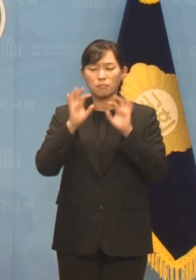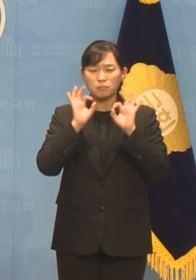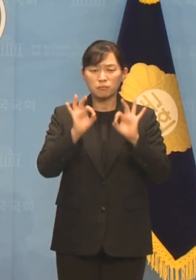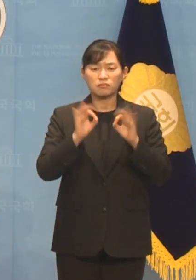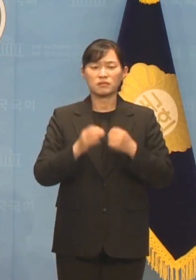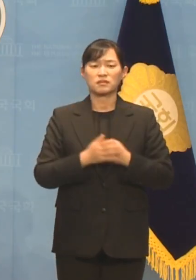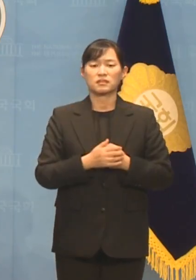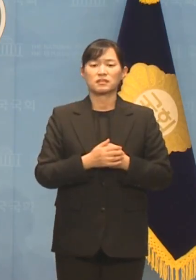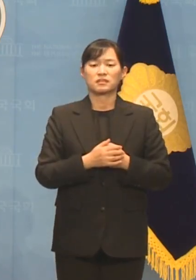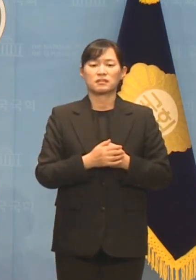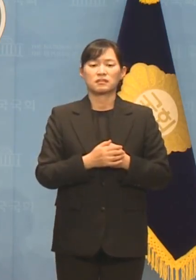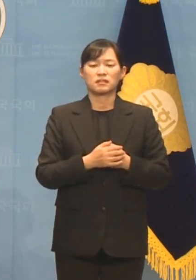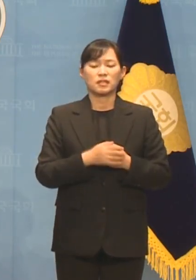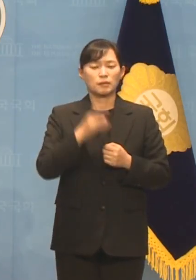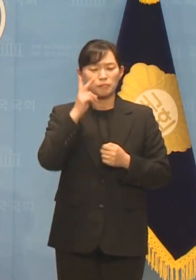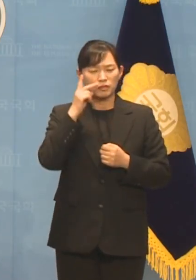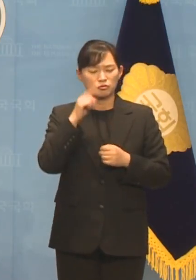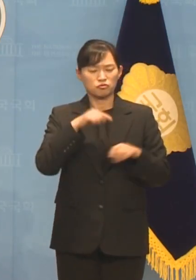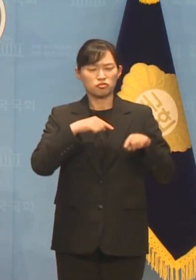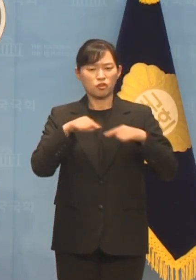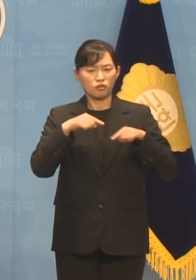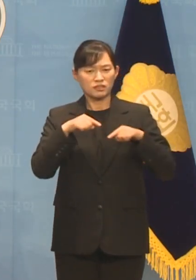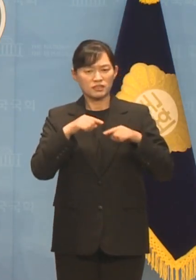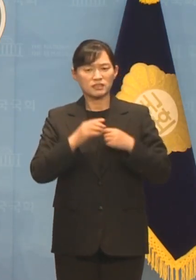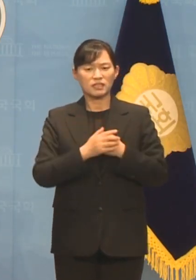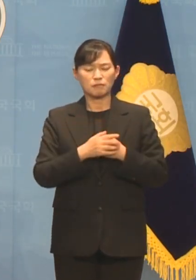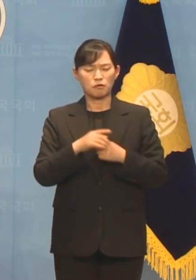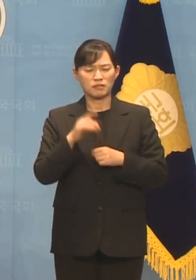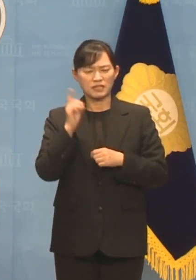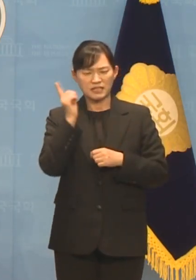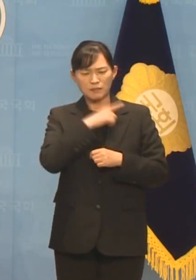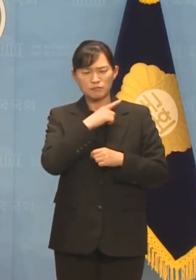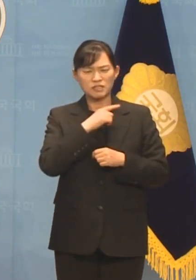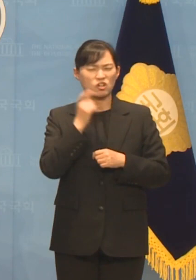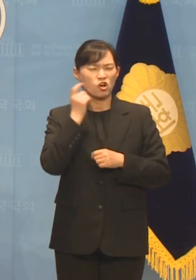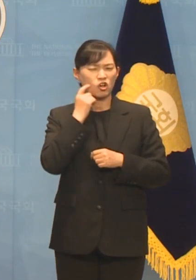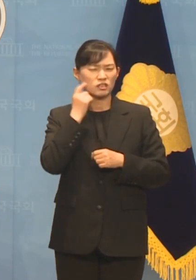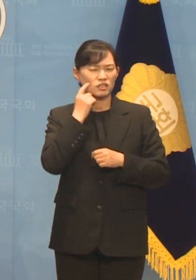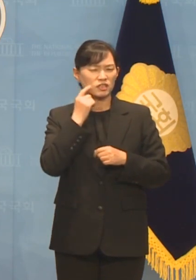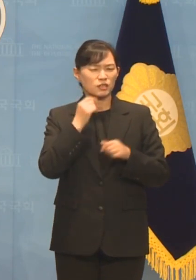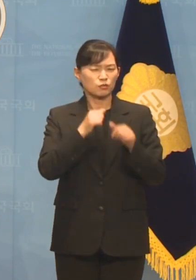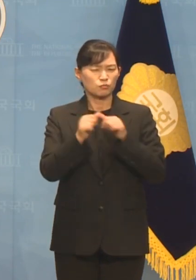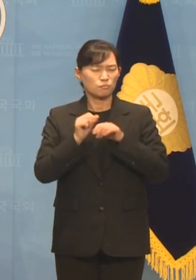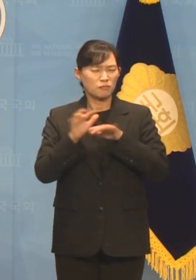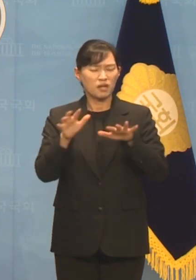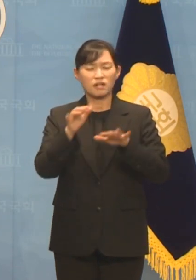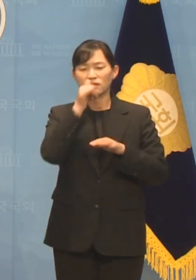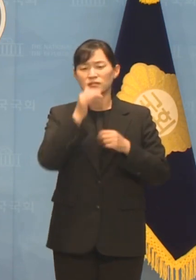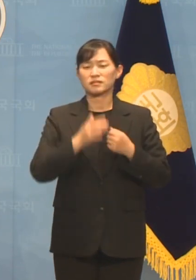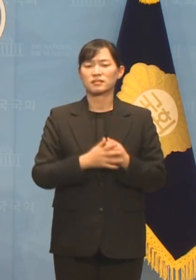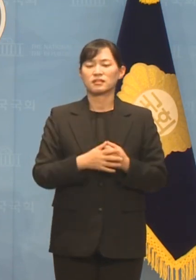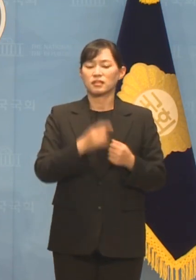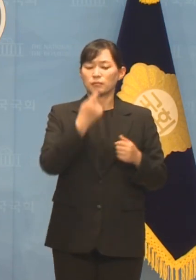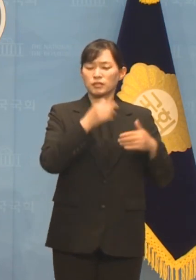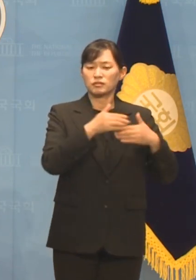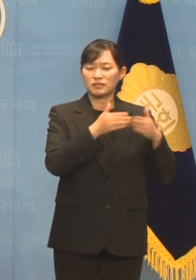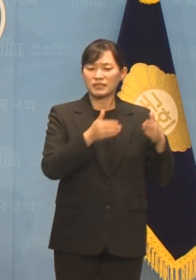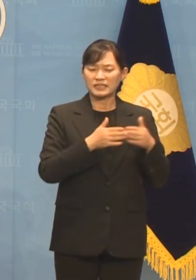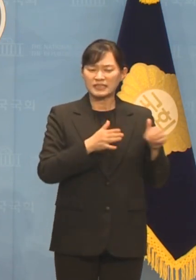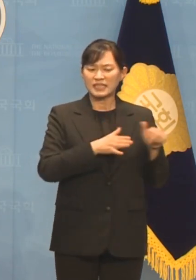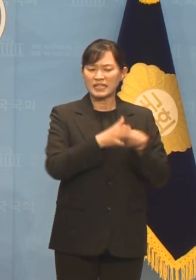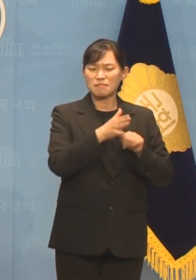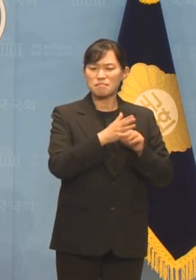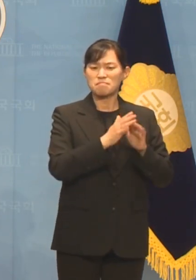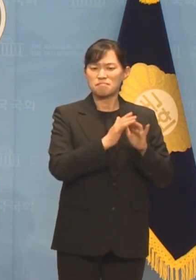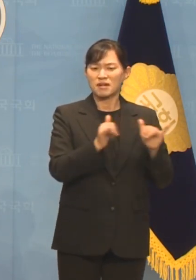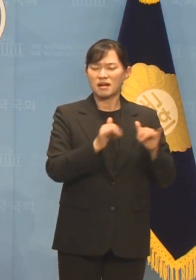근거로 DC인사이드 미국 정치 갤러리를 통해 악의적인 허위사실이 집중적으로 퍼지고 있습니다. 민주당이 살인마 녀석들이 죽인